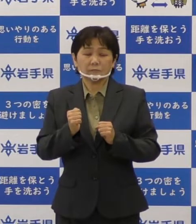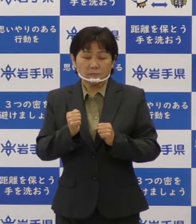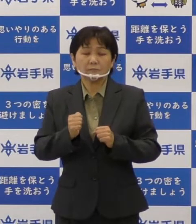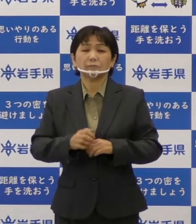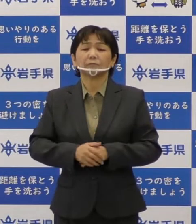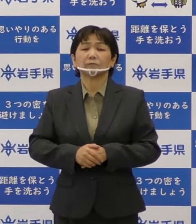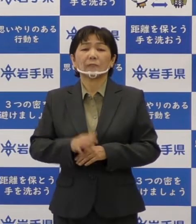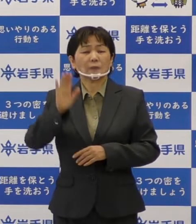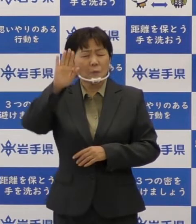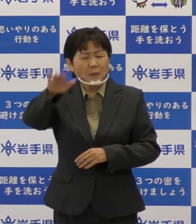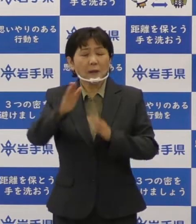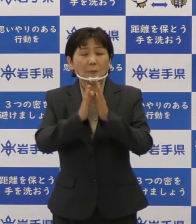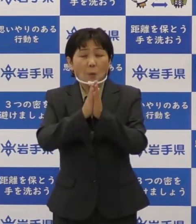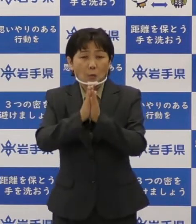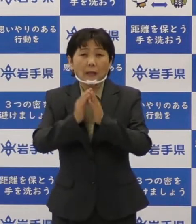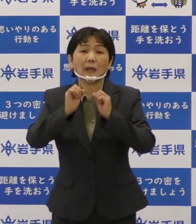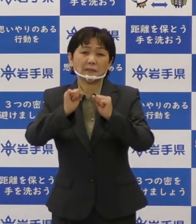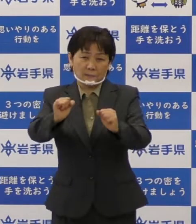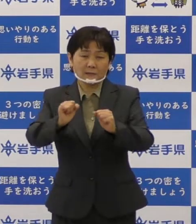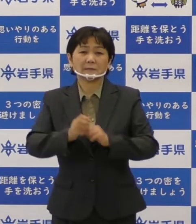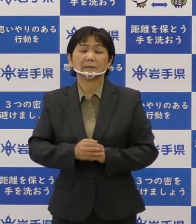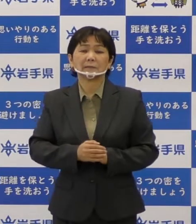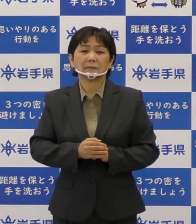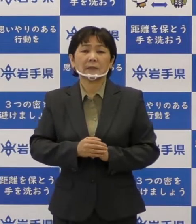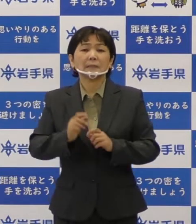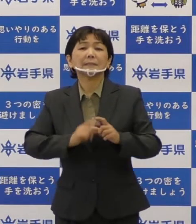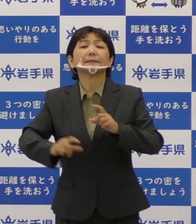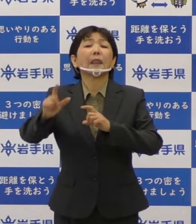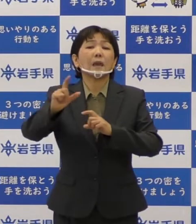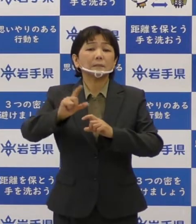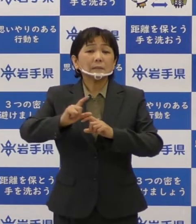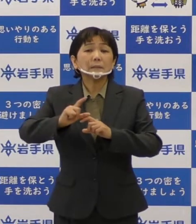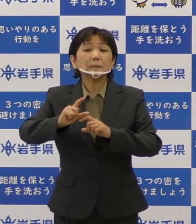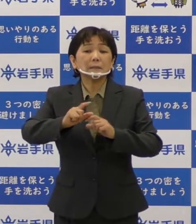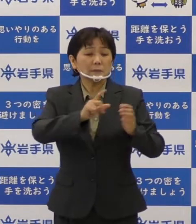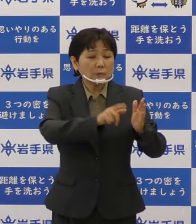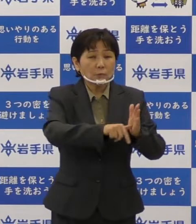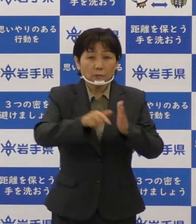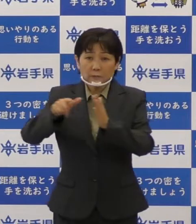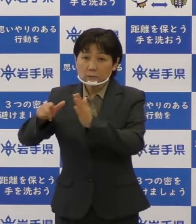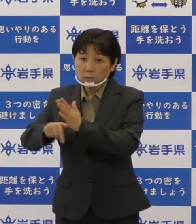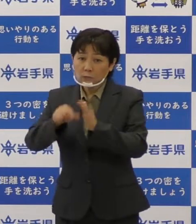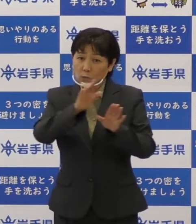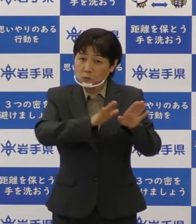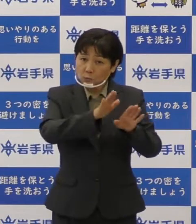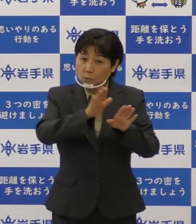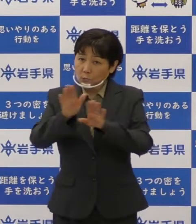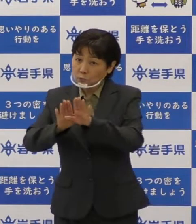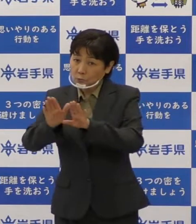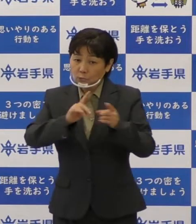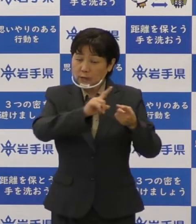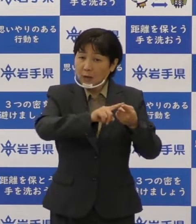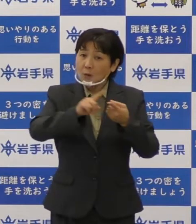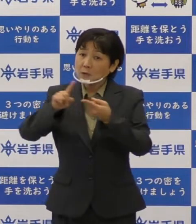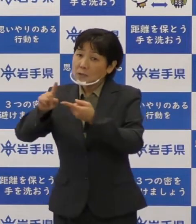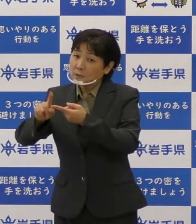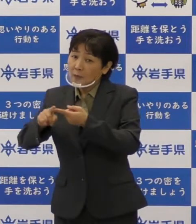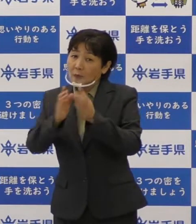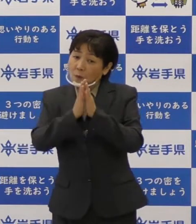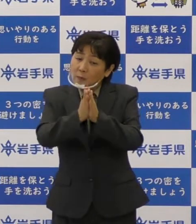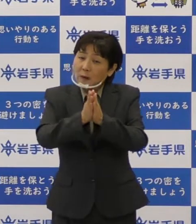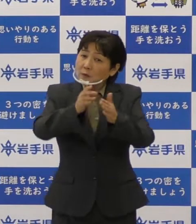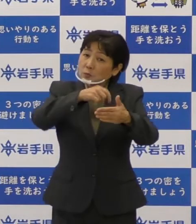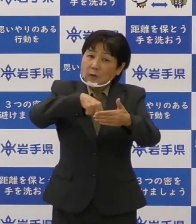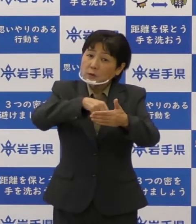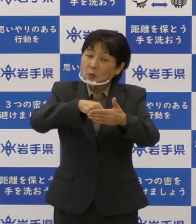ども、プラス、その都度の感染状況に応じて、お願いの内容が変わって